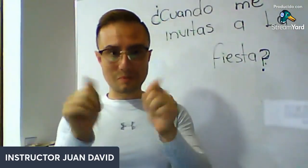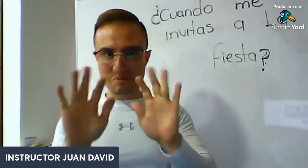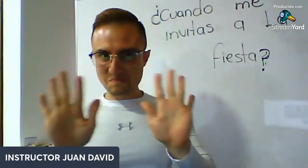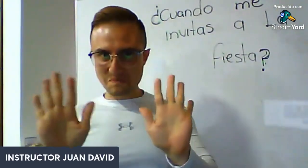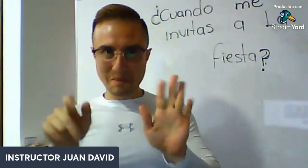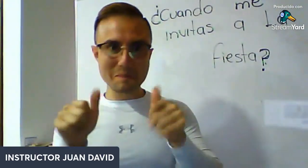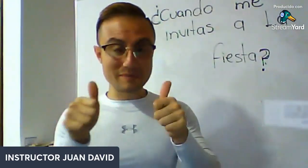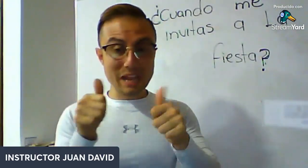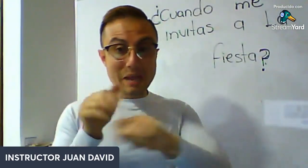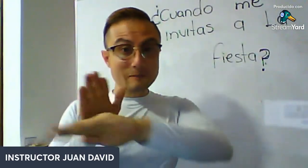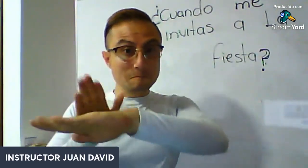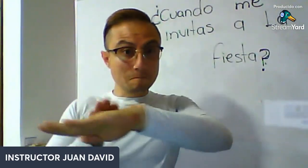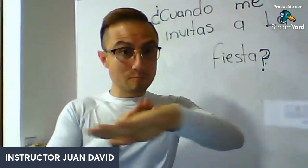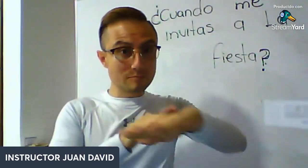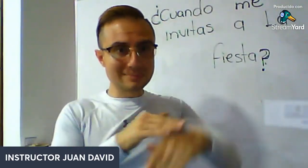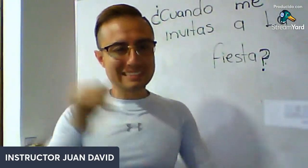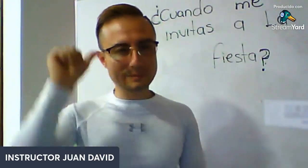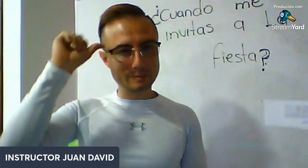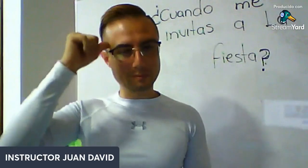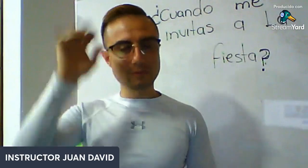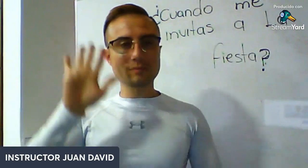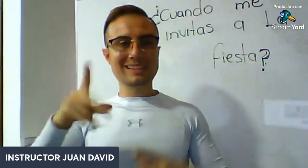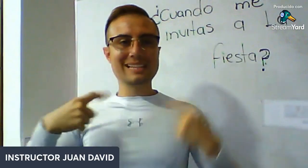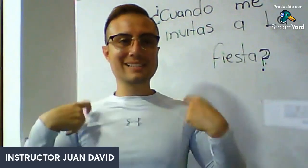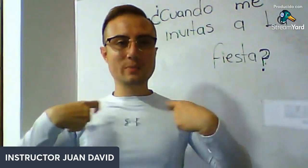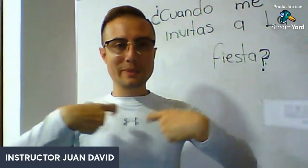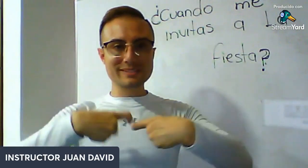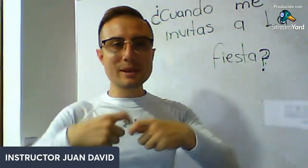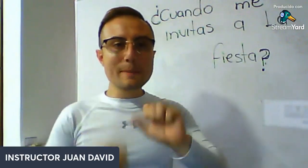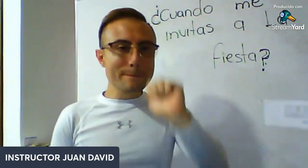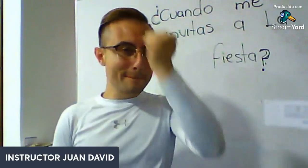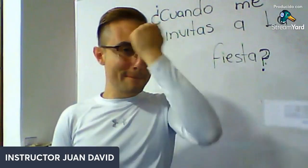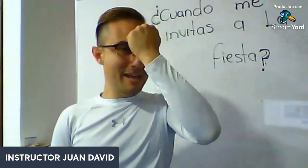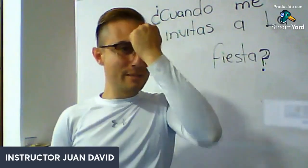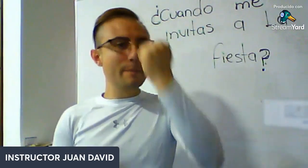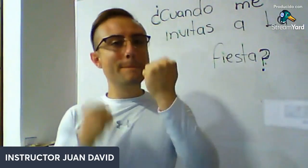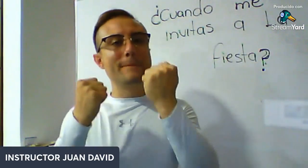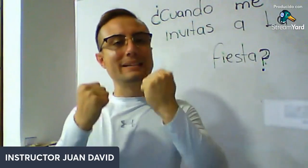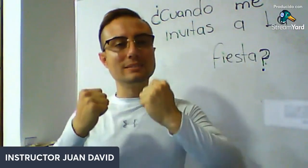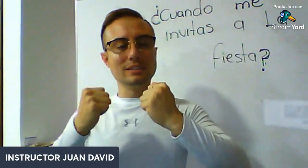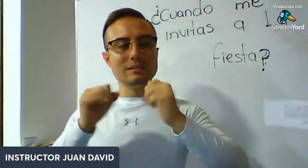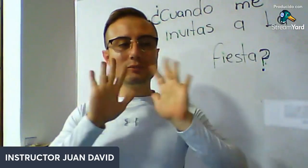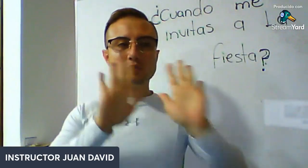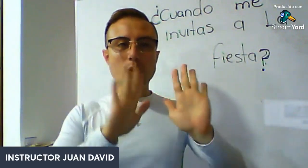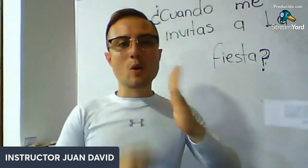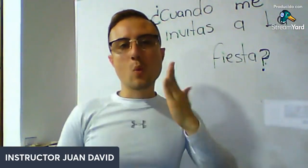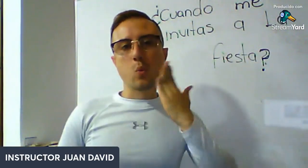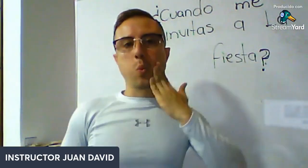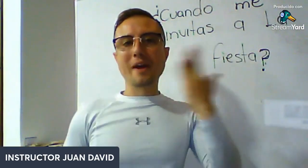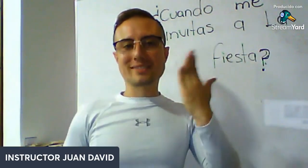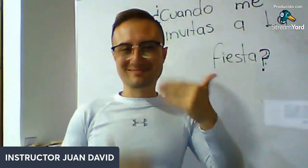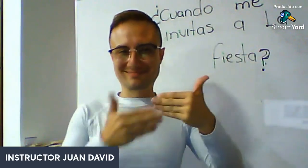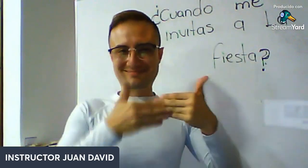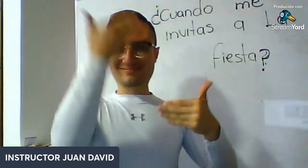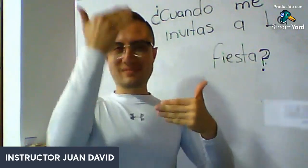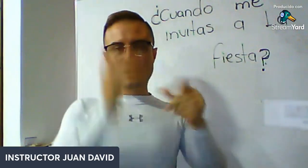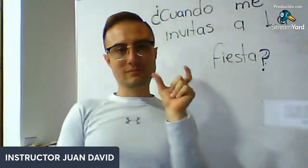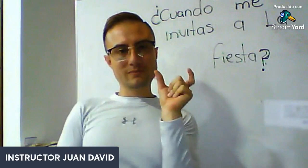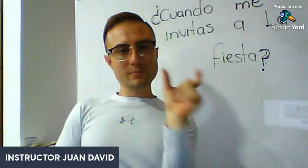bien ojo para que yale y bastantes comentarios entonces recuerden que principalmente el español